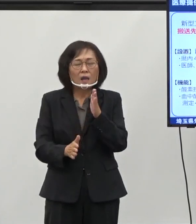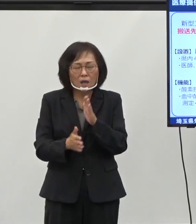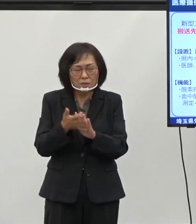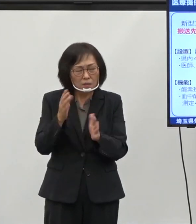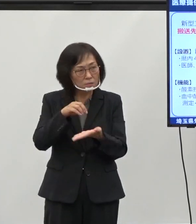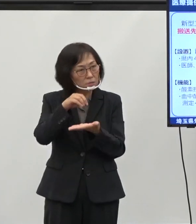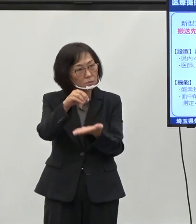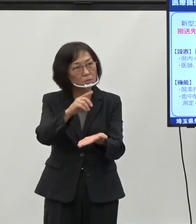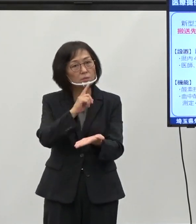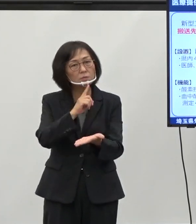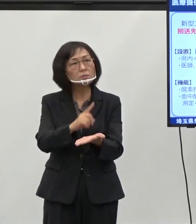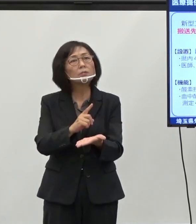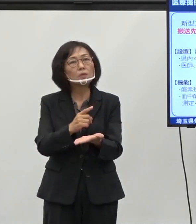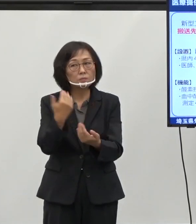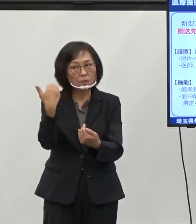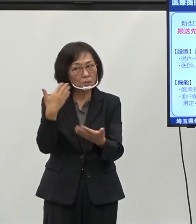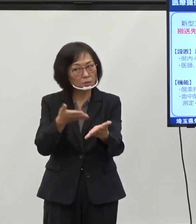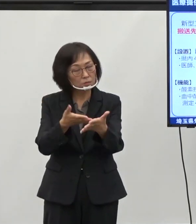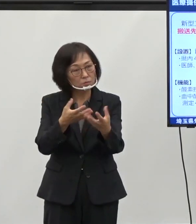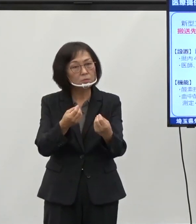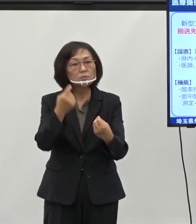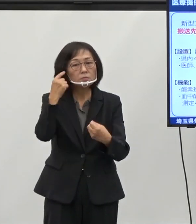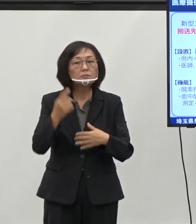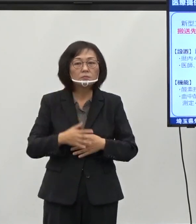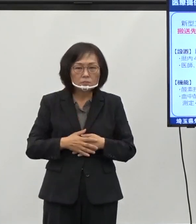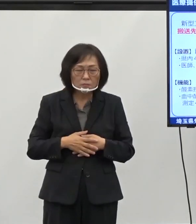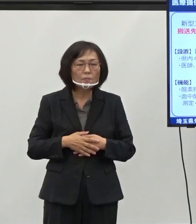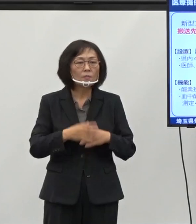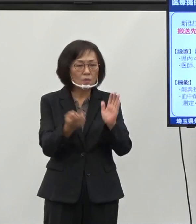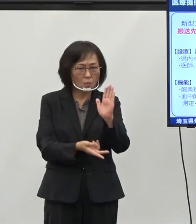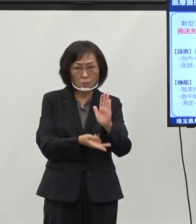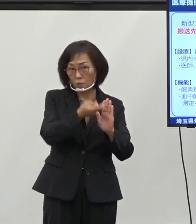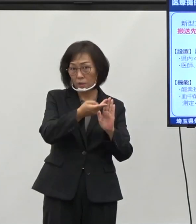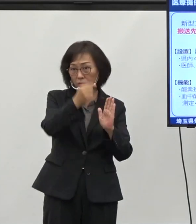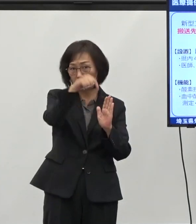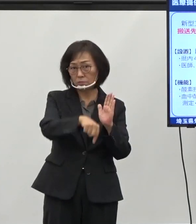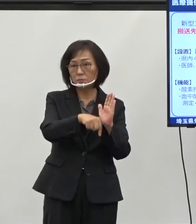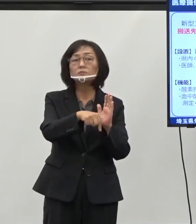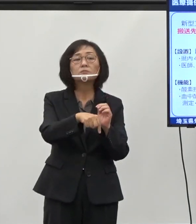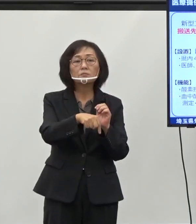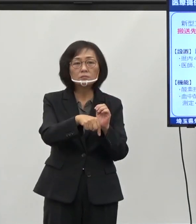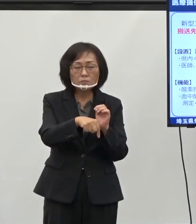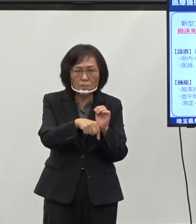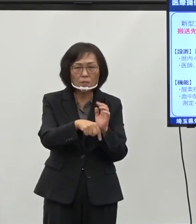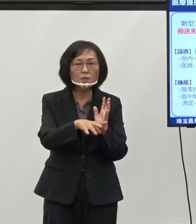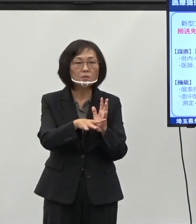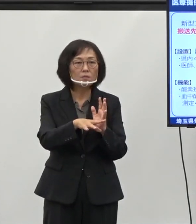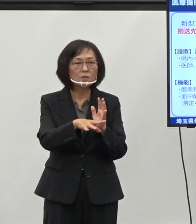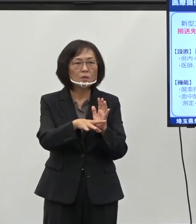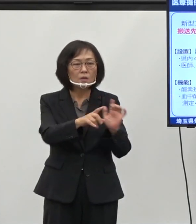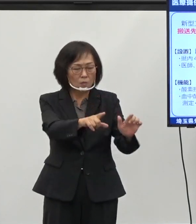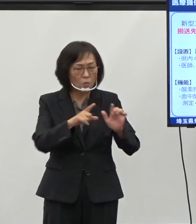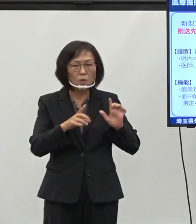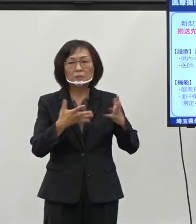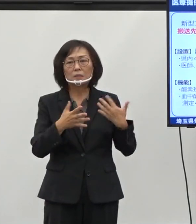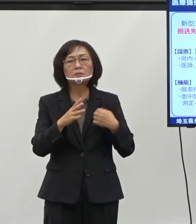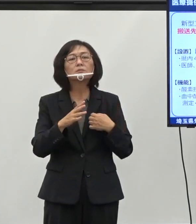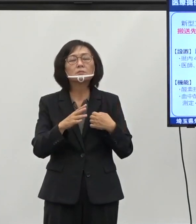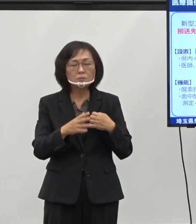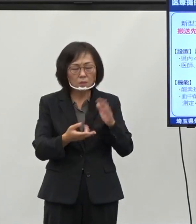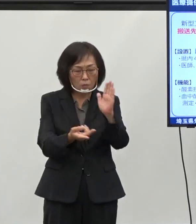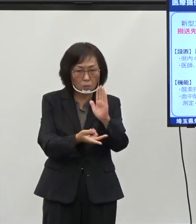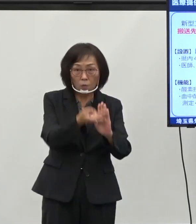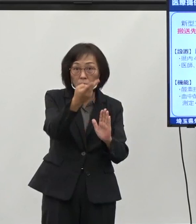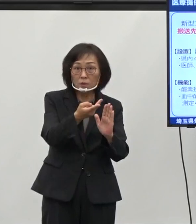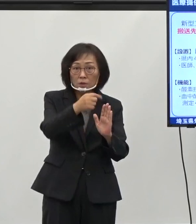ているんでしょうか、新たに出てきたのは、要するに療養の終了の報告がなかっただけではなくて、療養の収容の